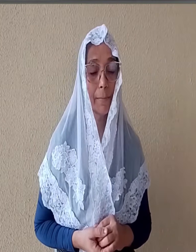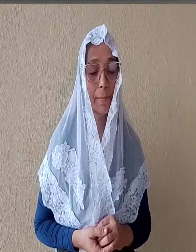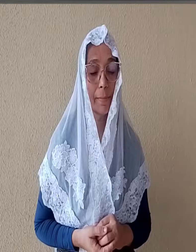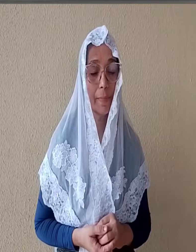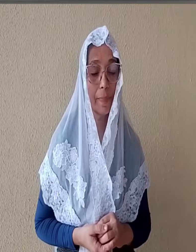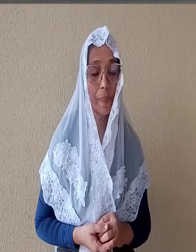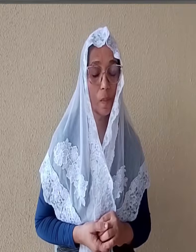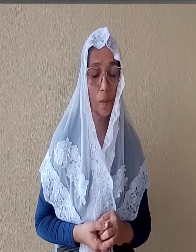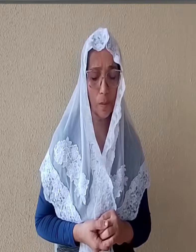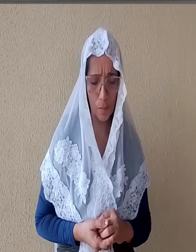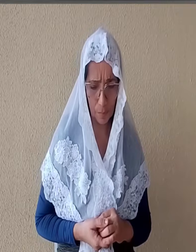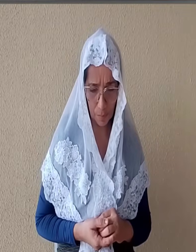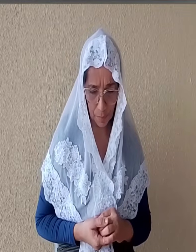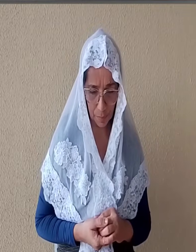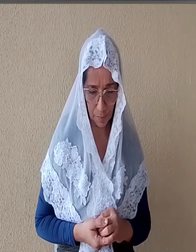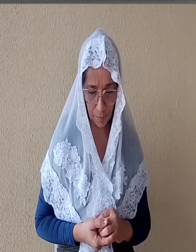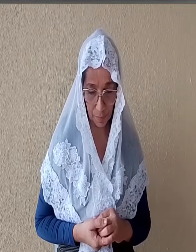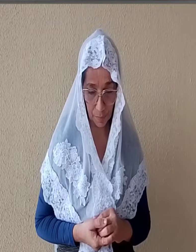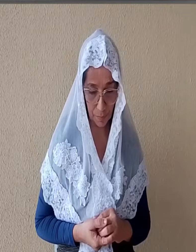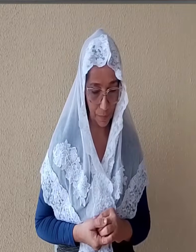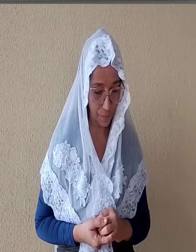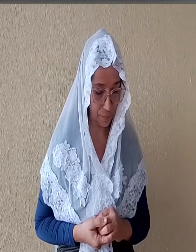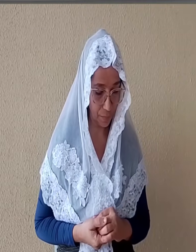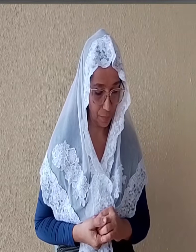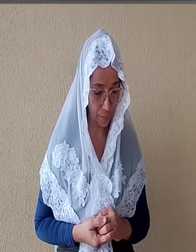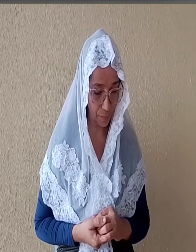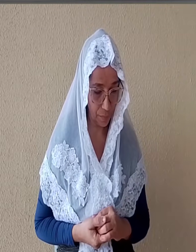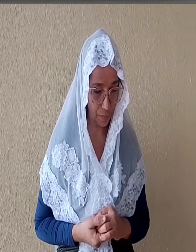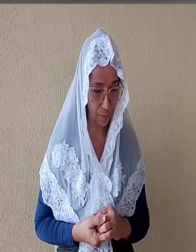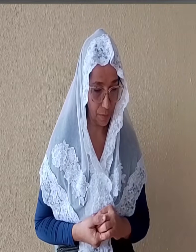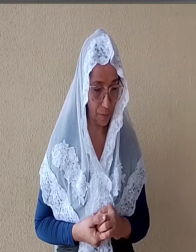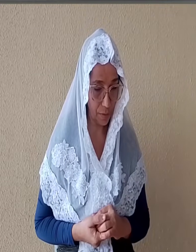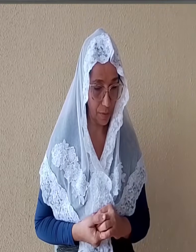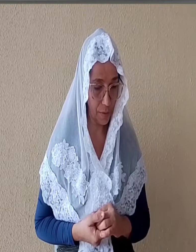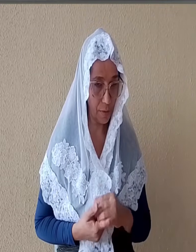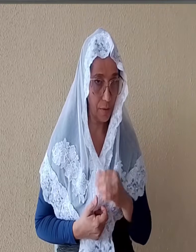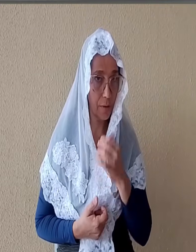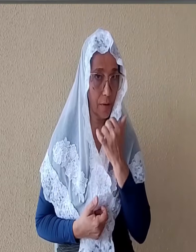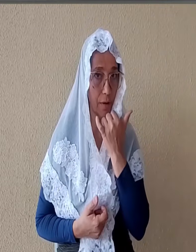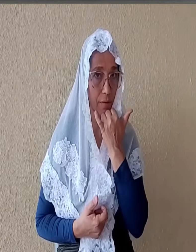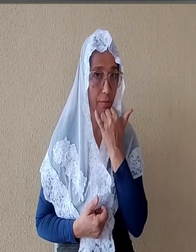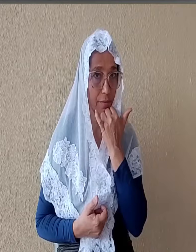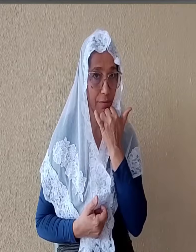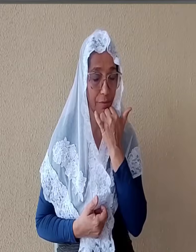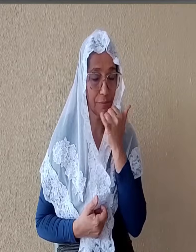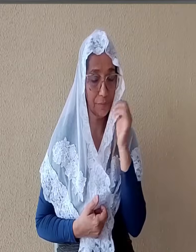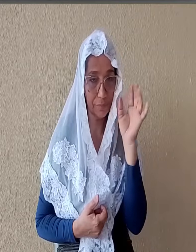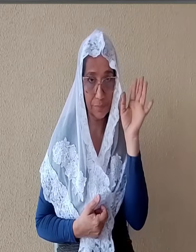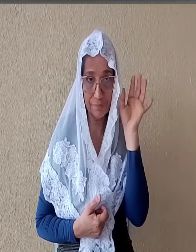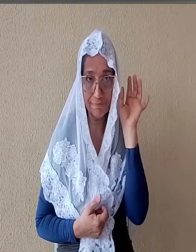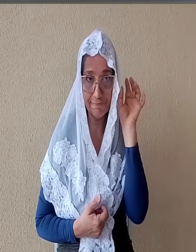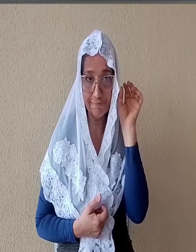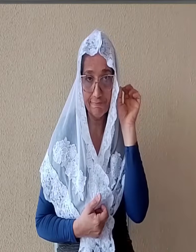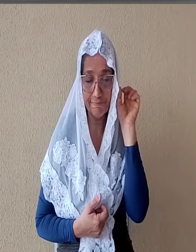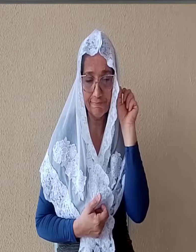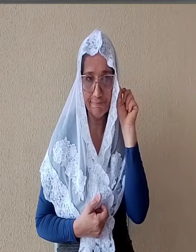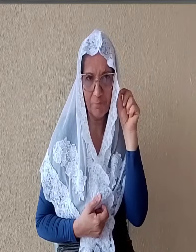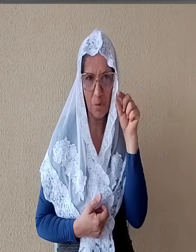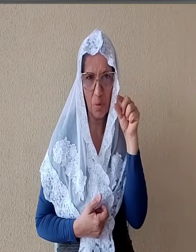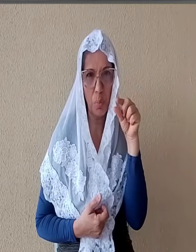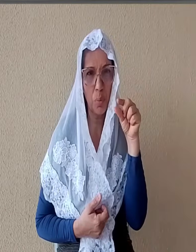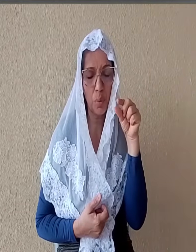que passamos por Glória a testes, Deus. mas não deixa, Senhor, que nada venha acontecer. Porque o Senhor